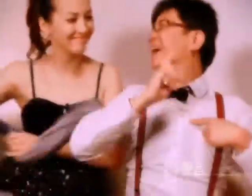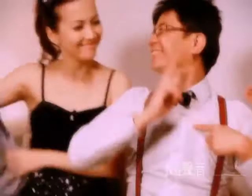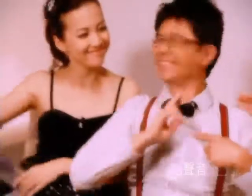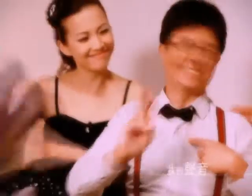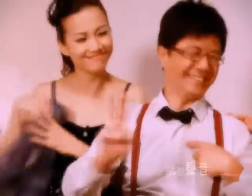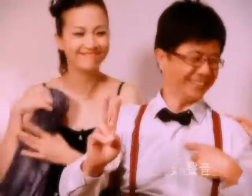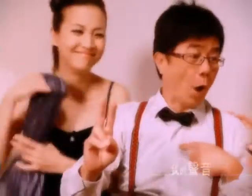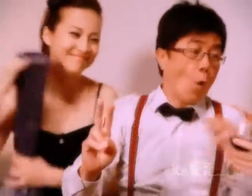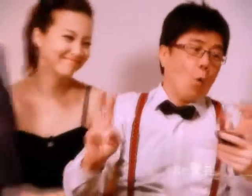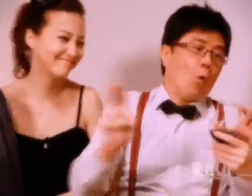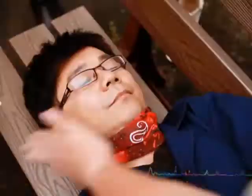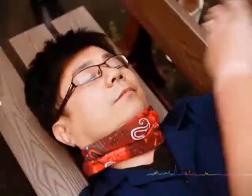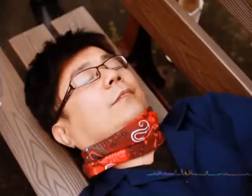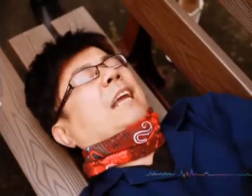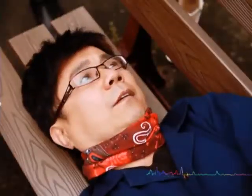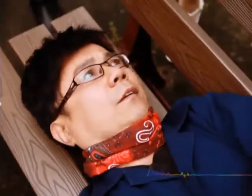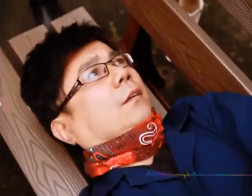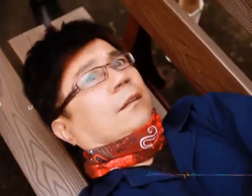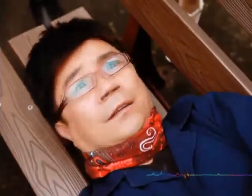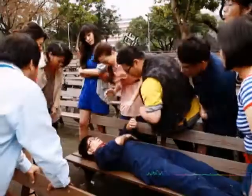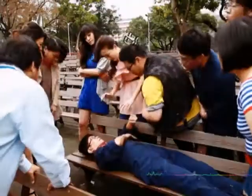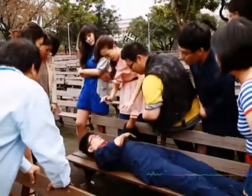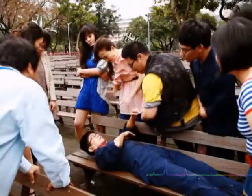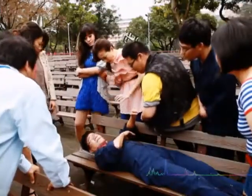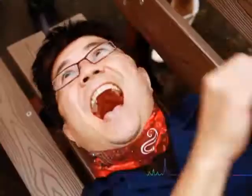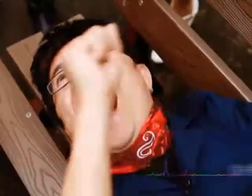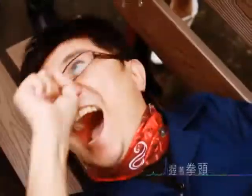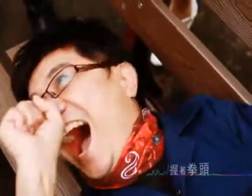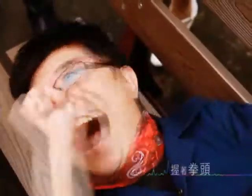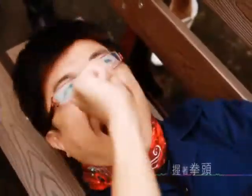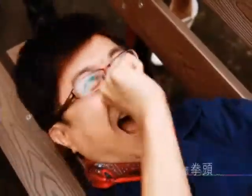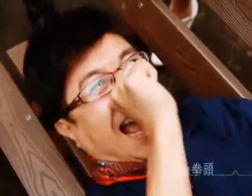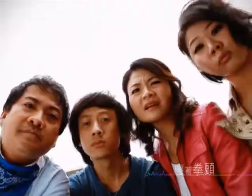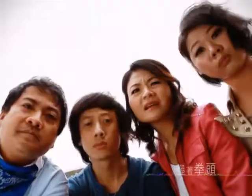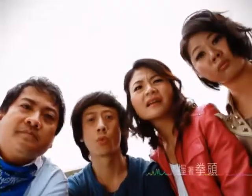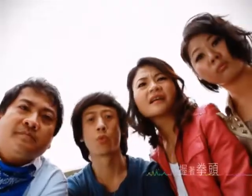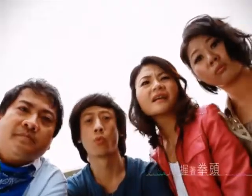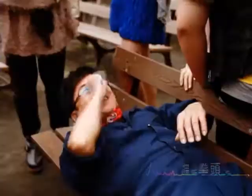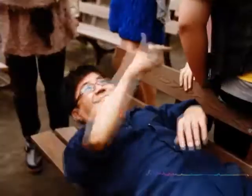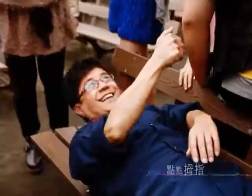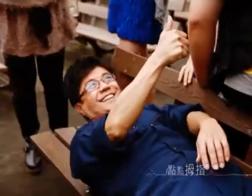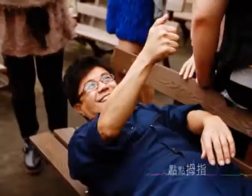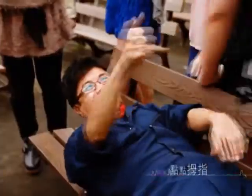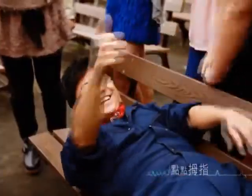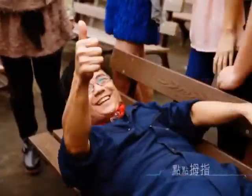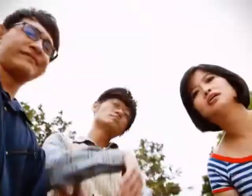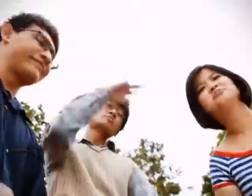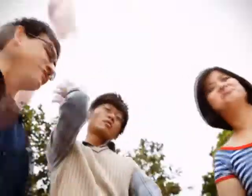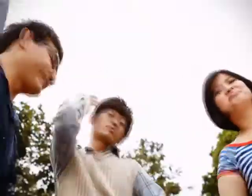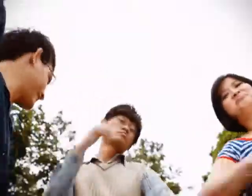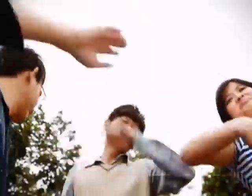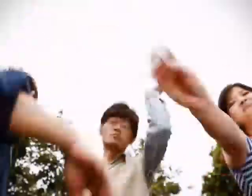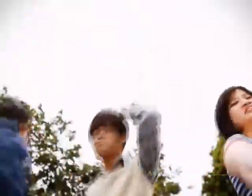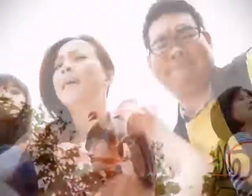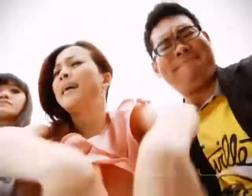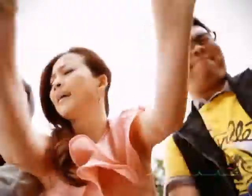的声音，我的拳头点点拇指，有理由好奇。